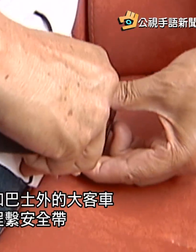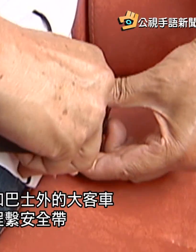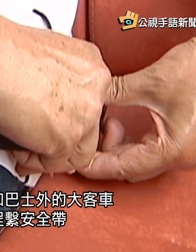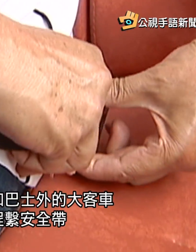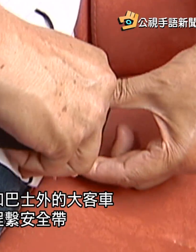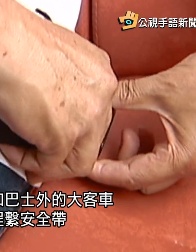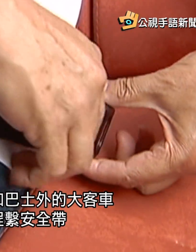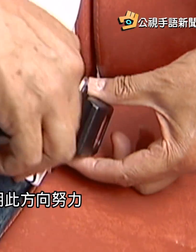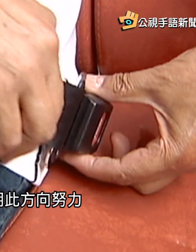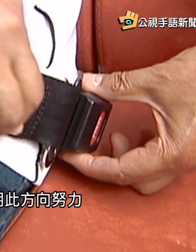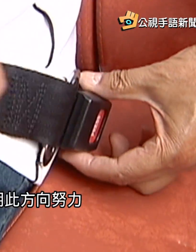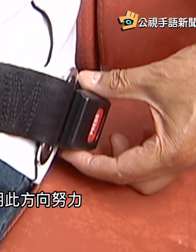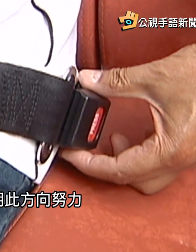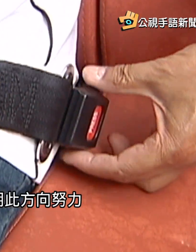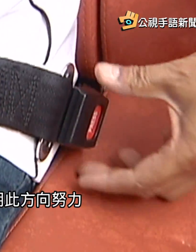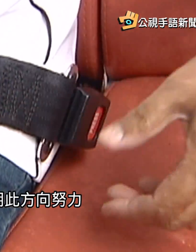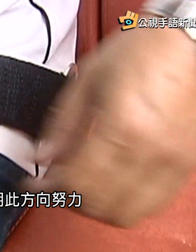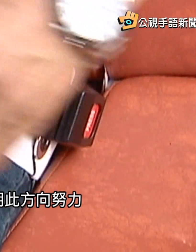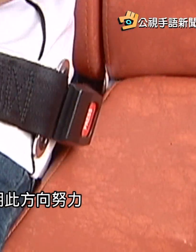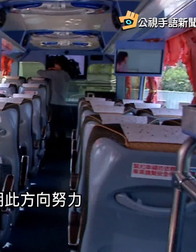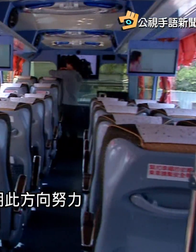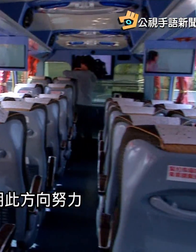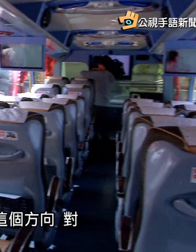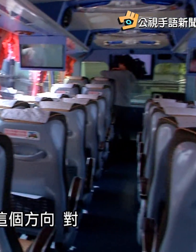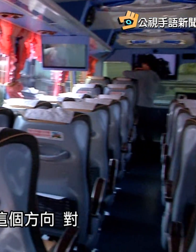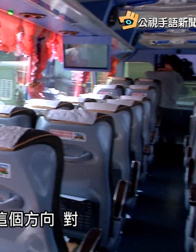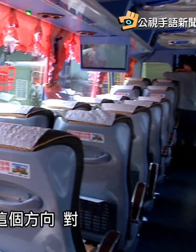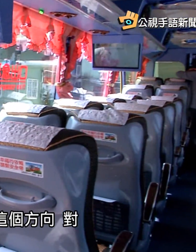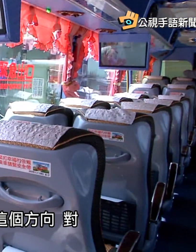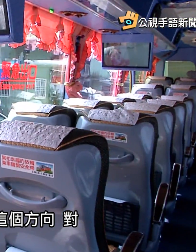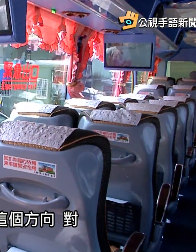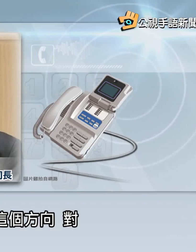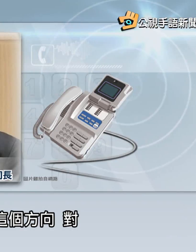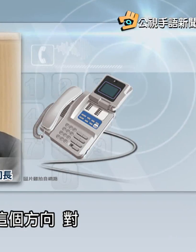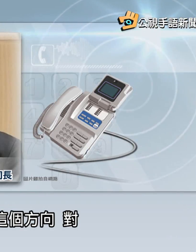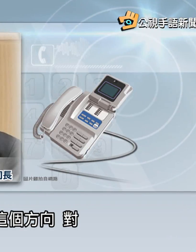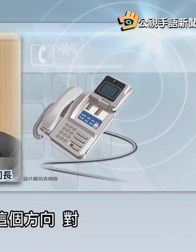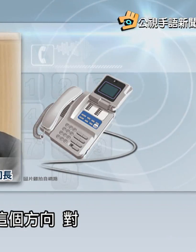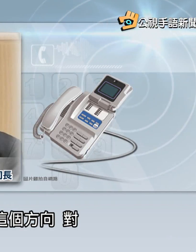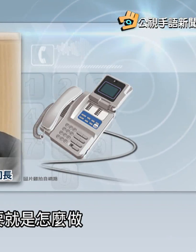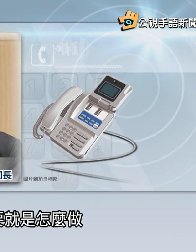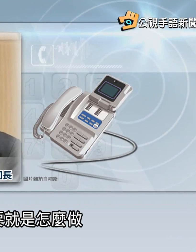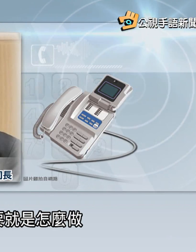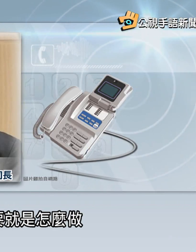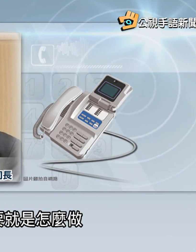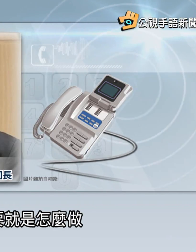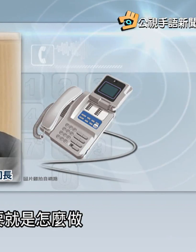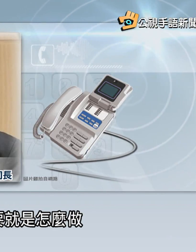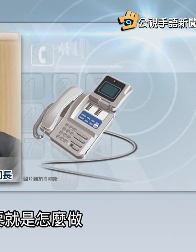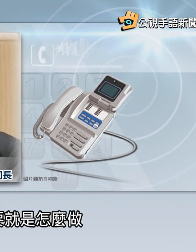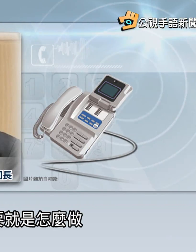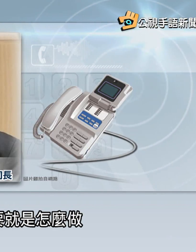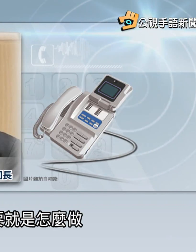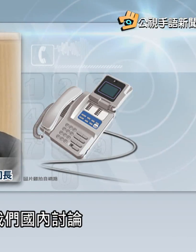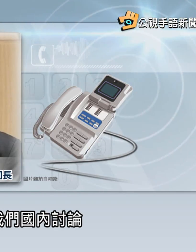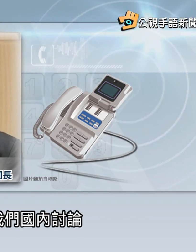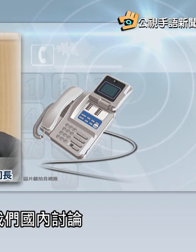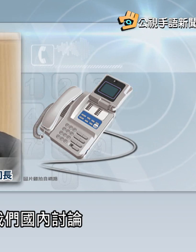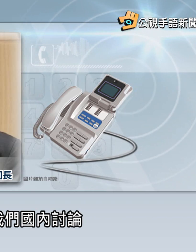安全带，也因此朝此方向努力。 虽然是朝这个方向，对，但是最后要是不是怎么做哈，这个部分我们国内